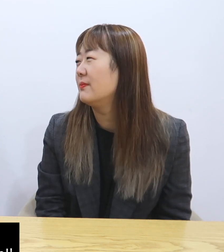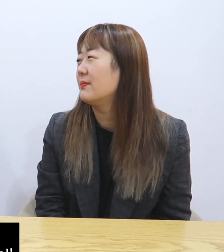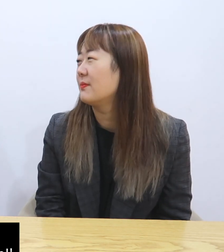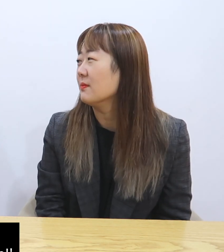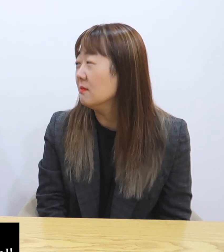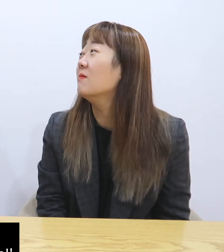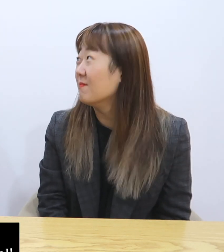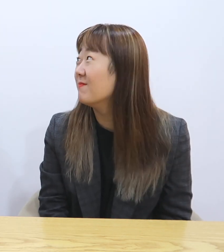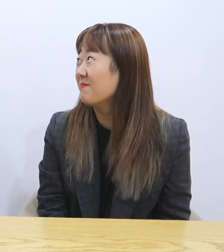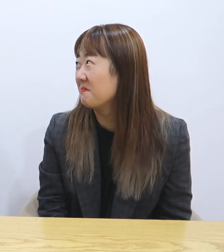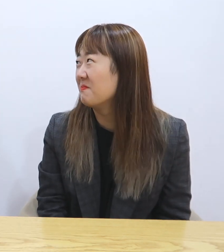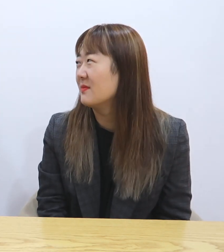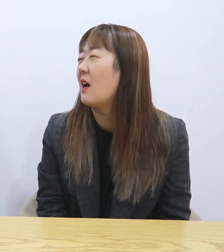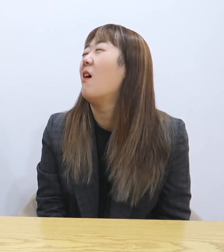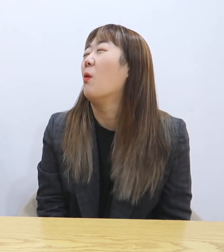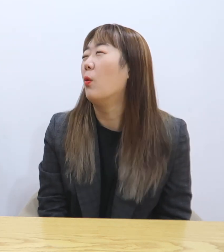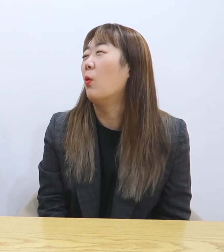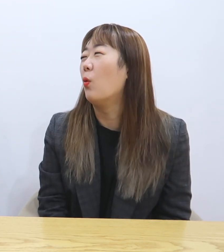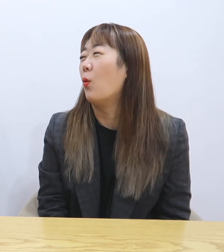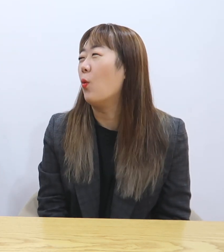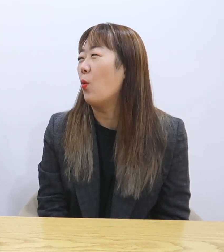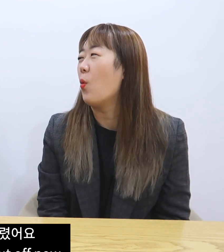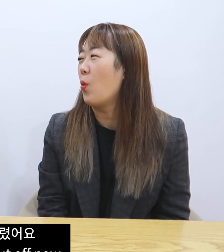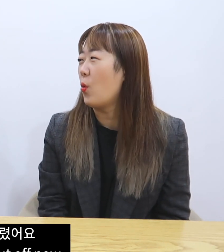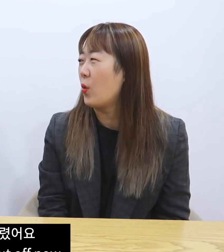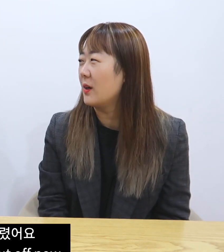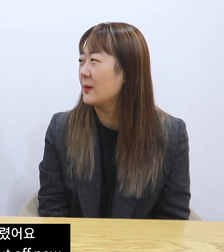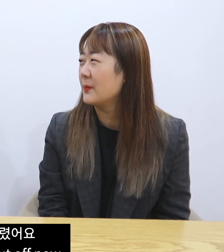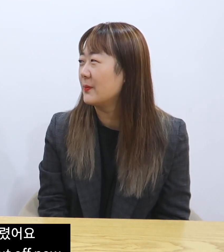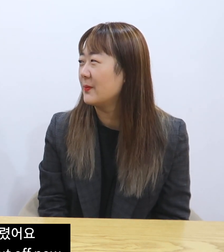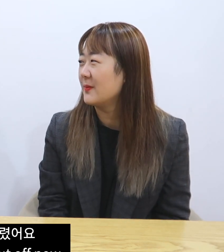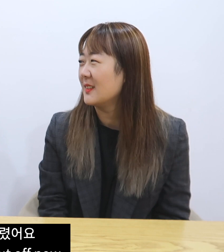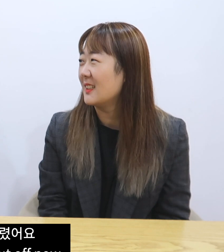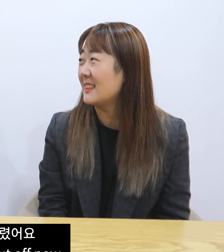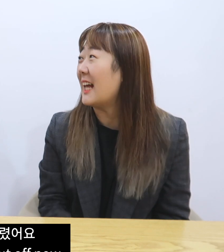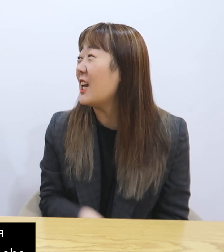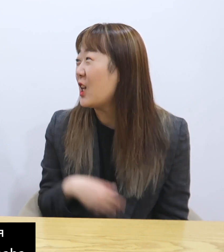봐라. 이렇게. 티켓 잡혔죠. 짠내.